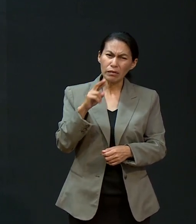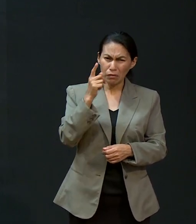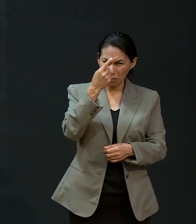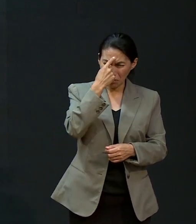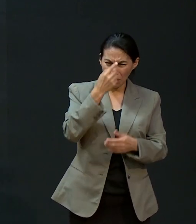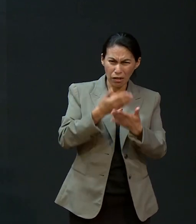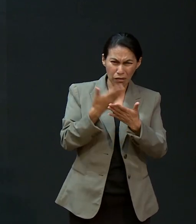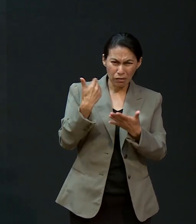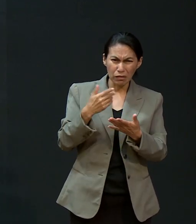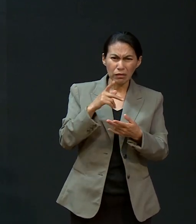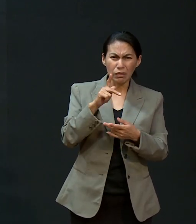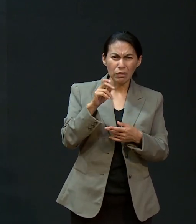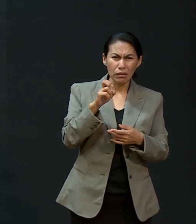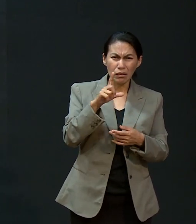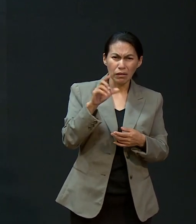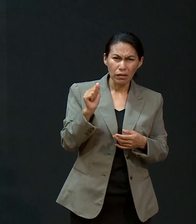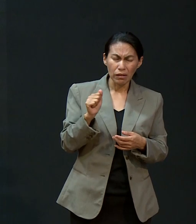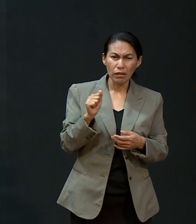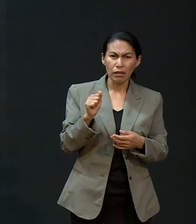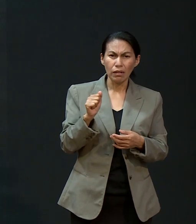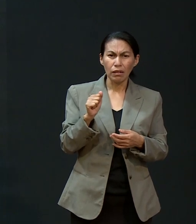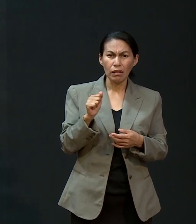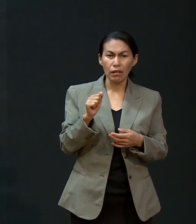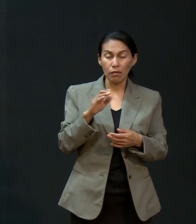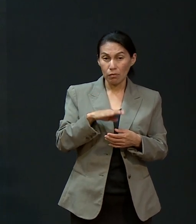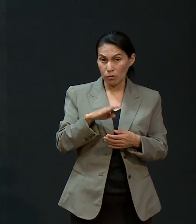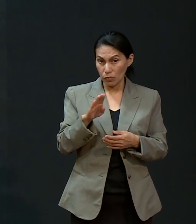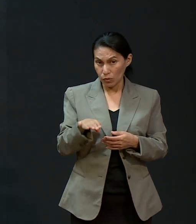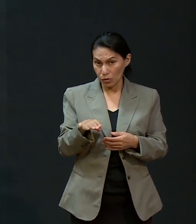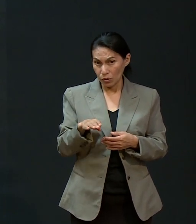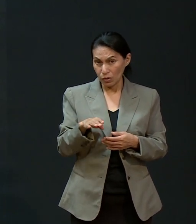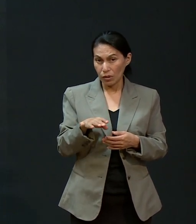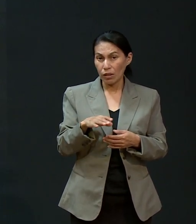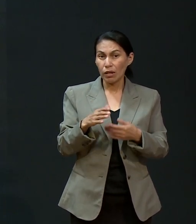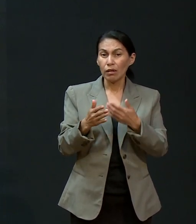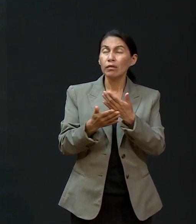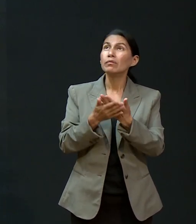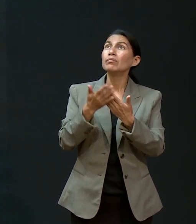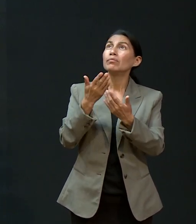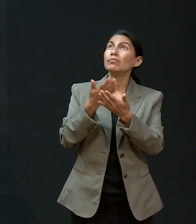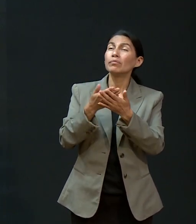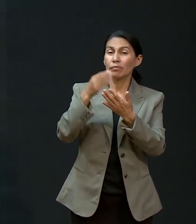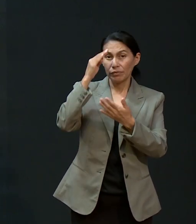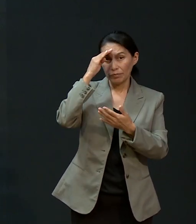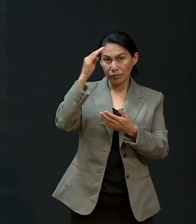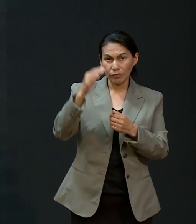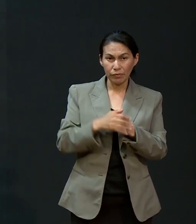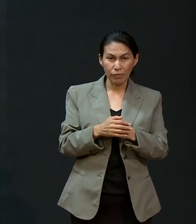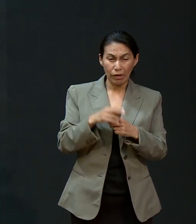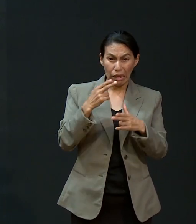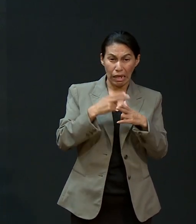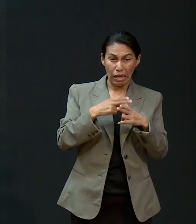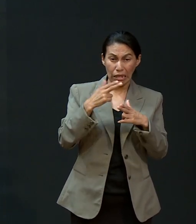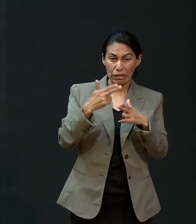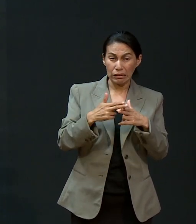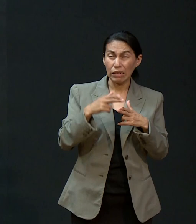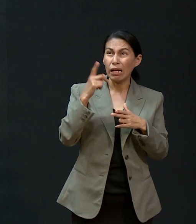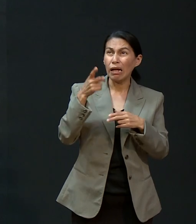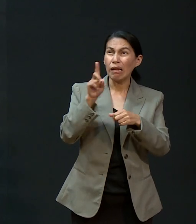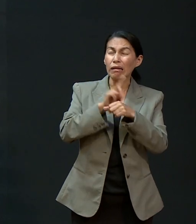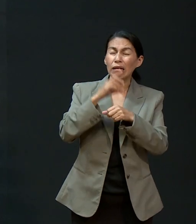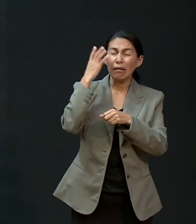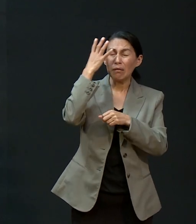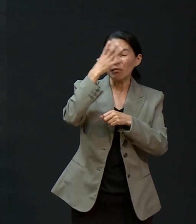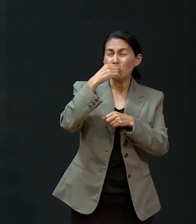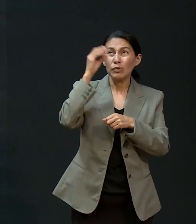Escobar. Ustedes recuerdan que hemos hablado de Keilita, quien murió y descansa en las manos